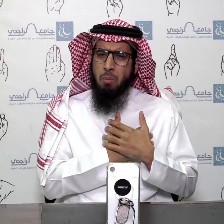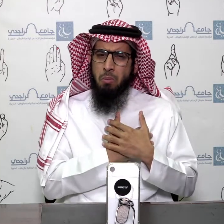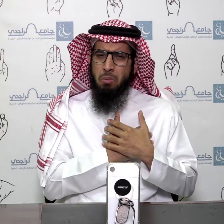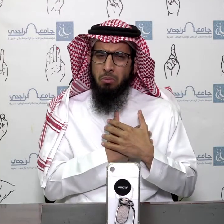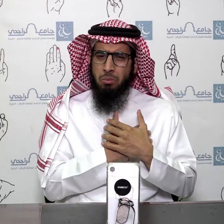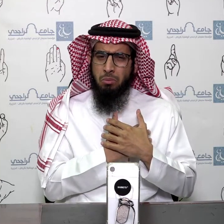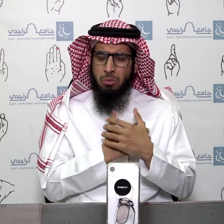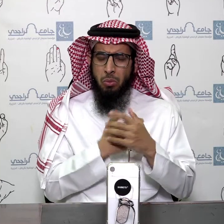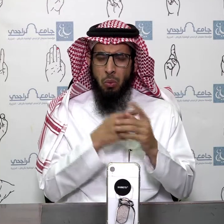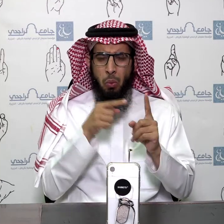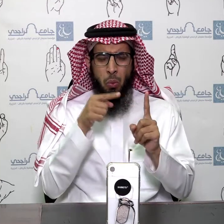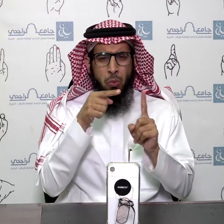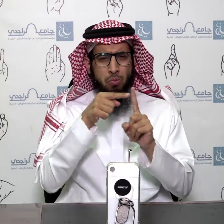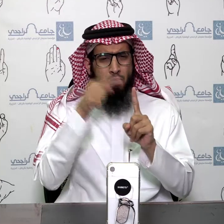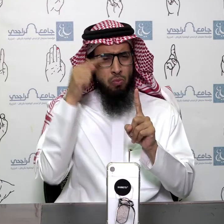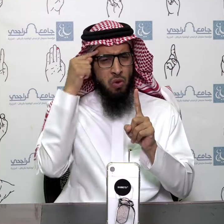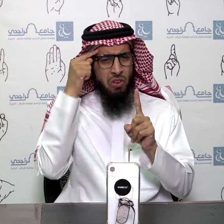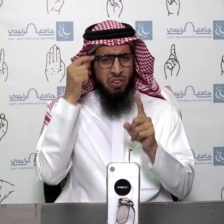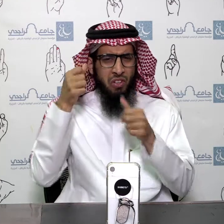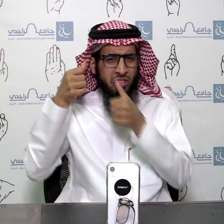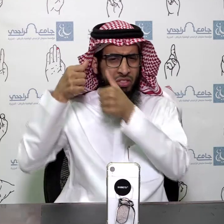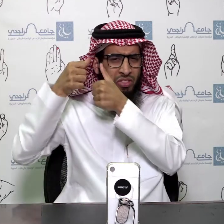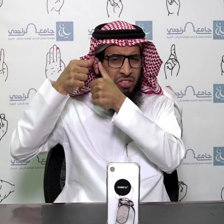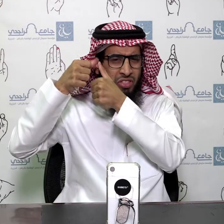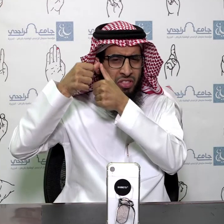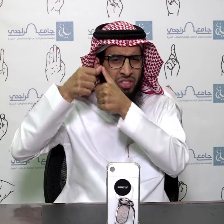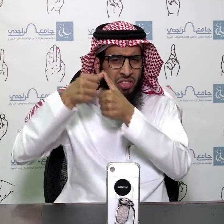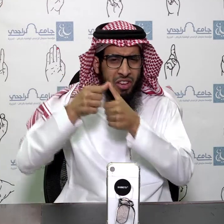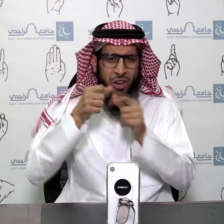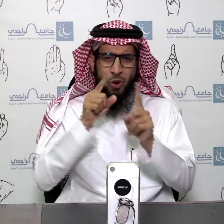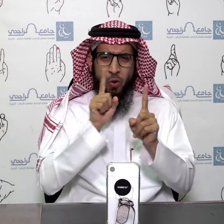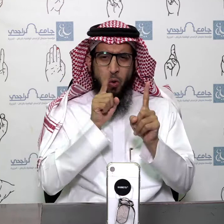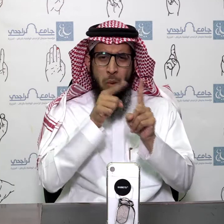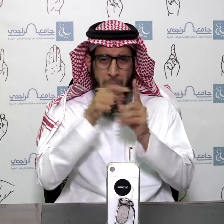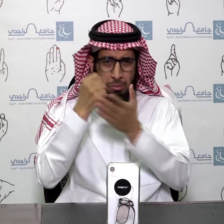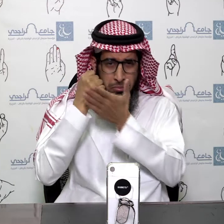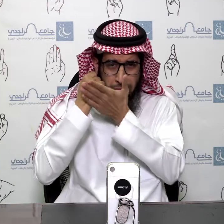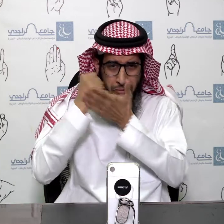ذكريات لا تنمحي من الوجدان. خلقت في بطنها،